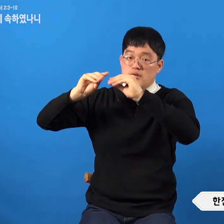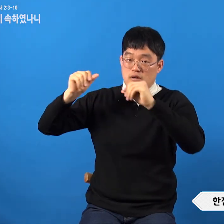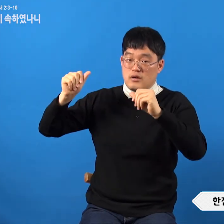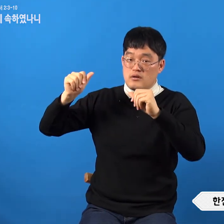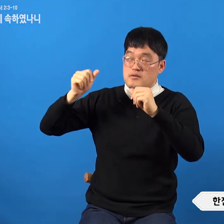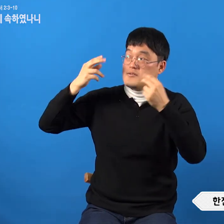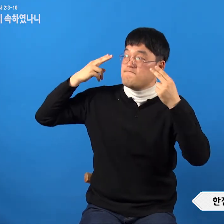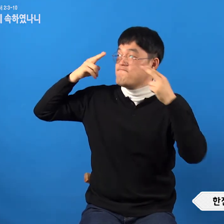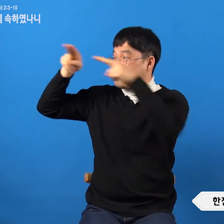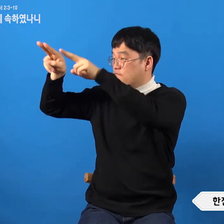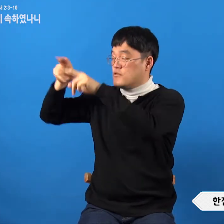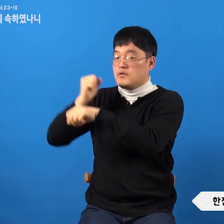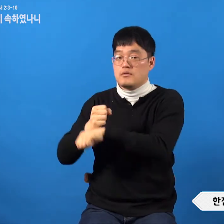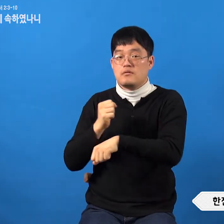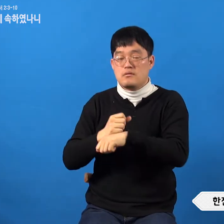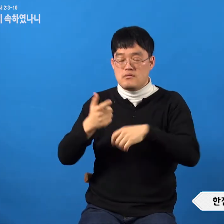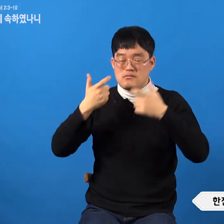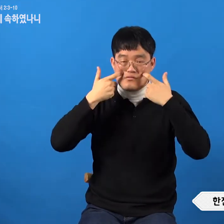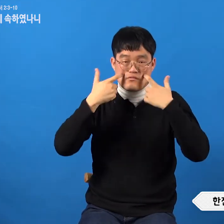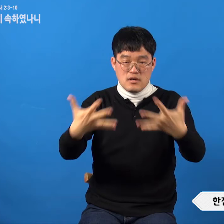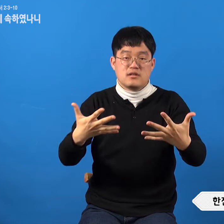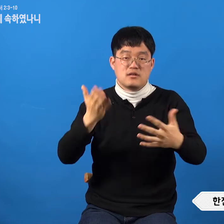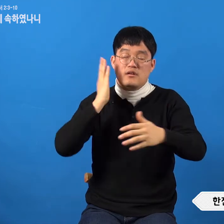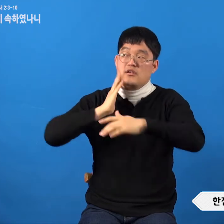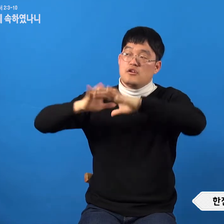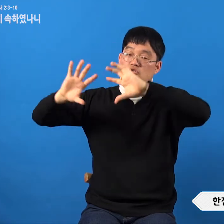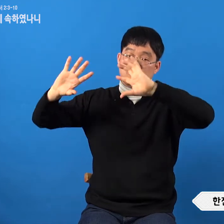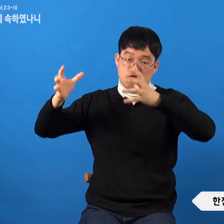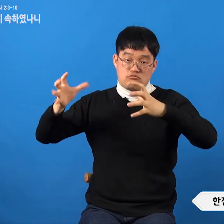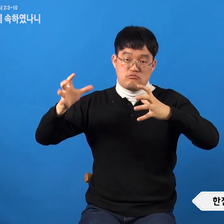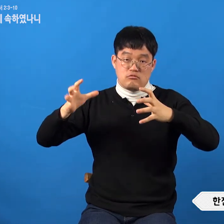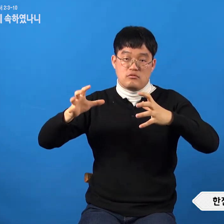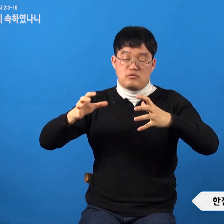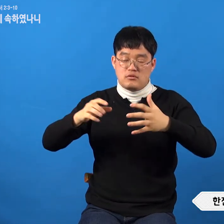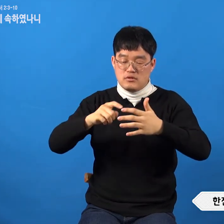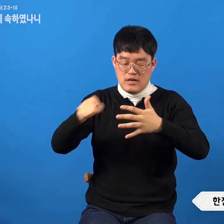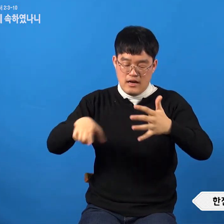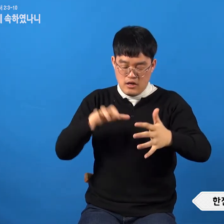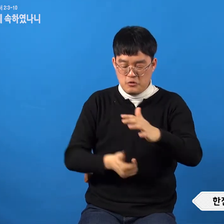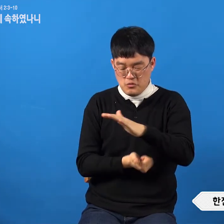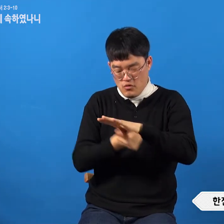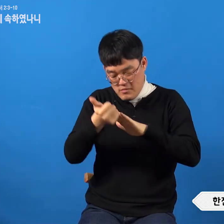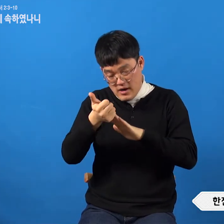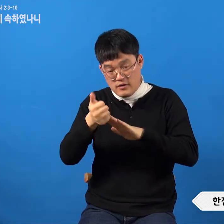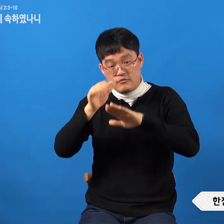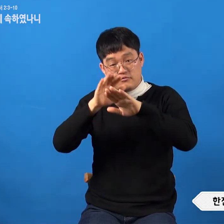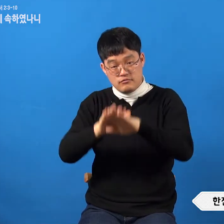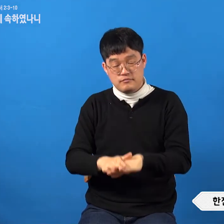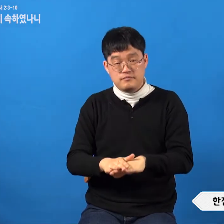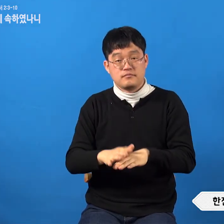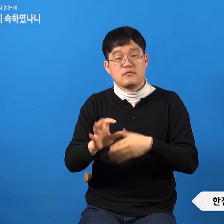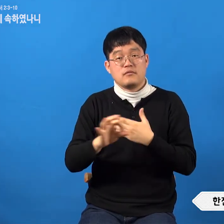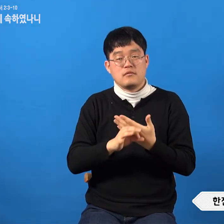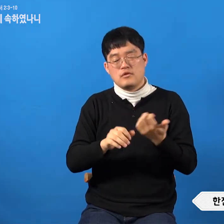고정시키니까 확실한 천국, 거기에 소망을 두고 있으니까